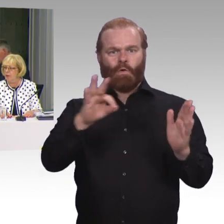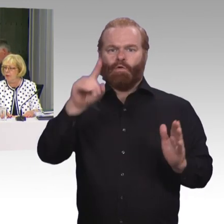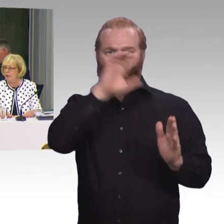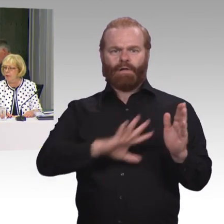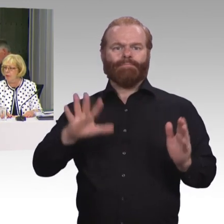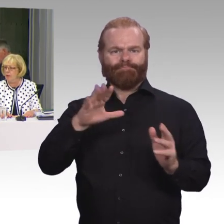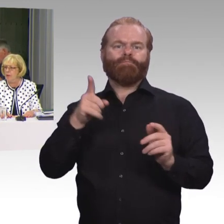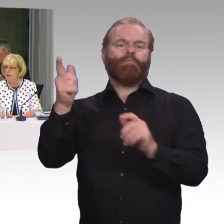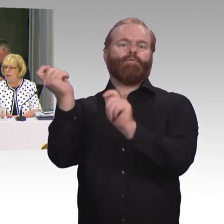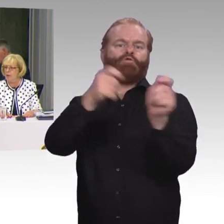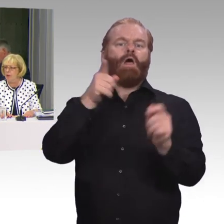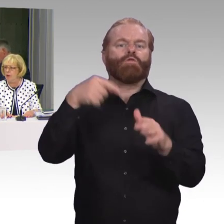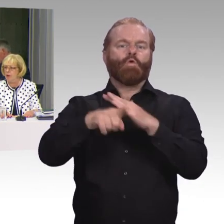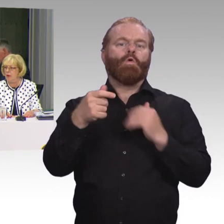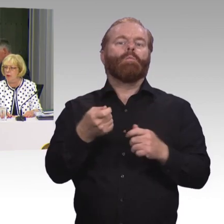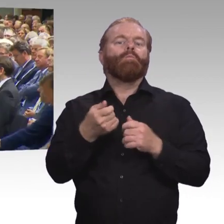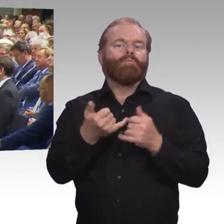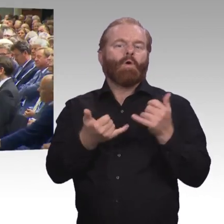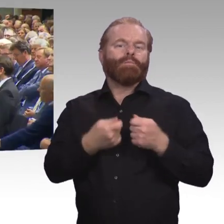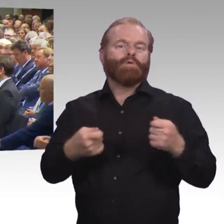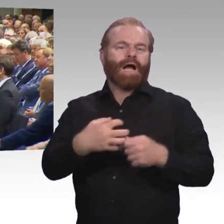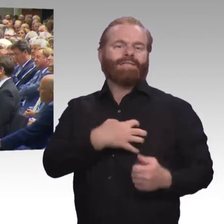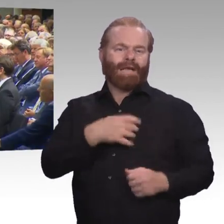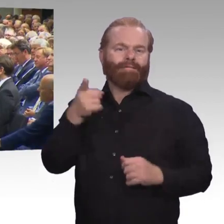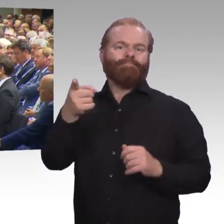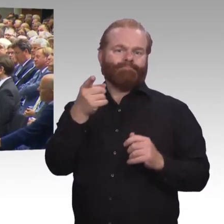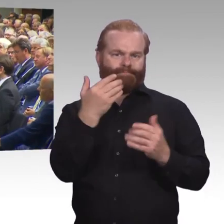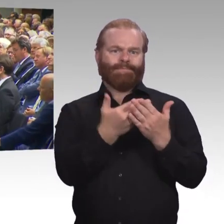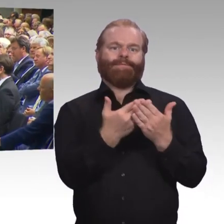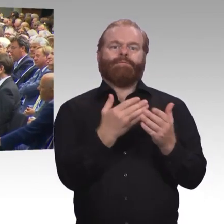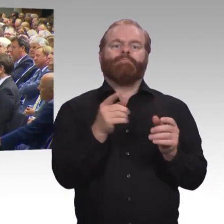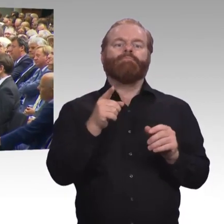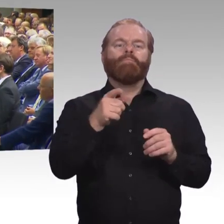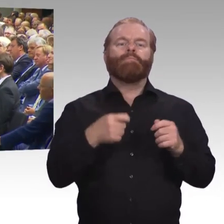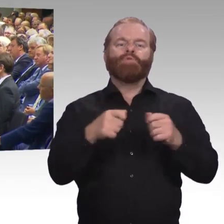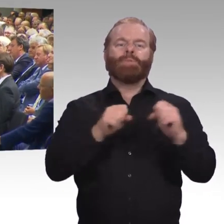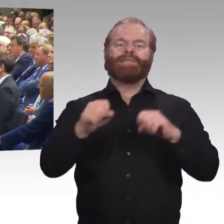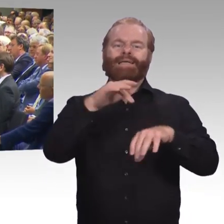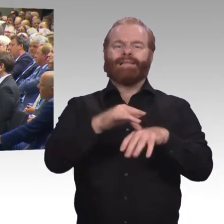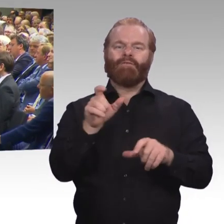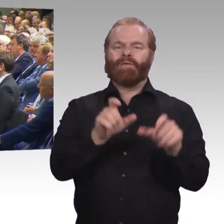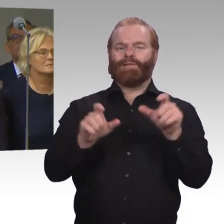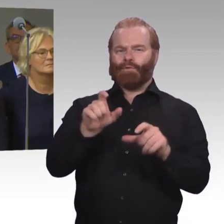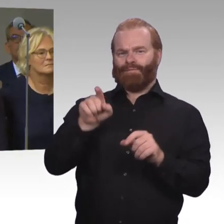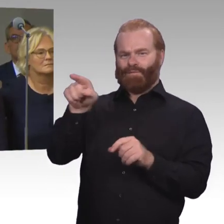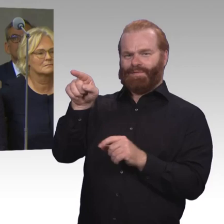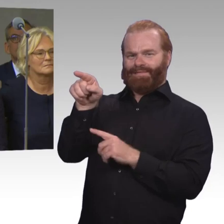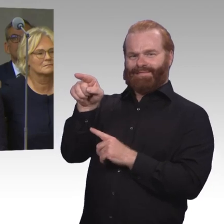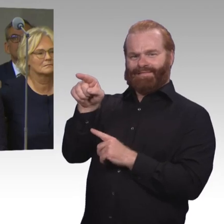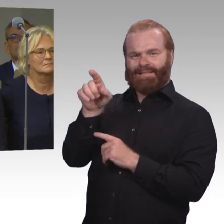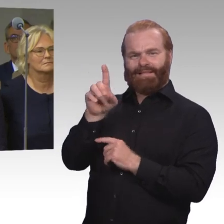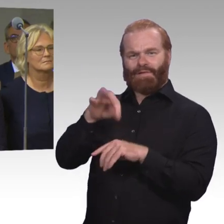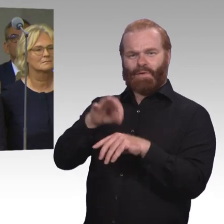des Grundgesetzes leistet eine Bundesministerin bei der Amtsübernahme den in Artikel